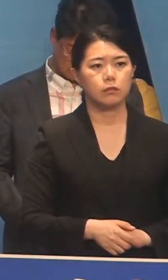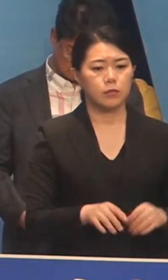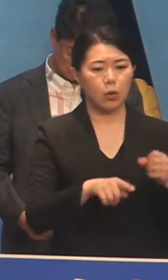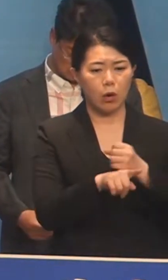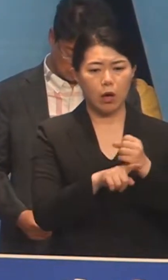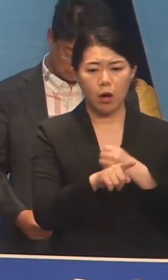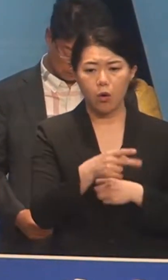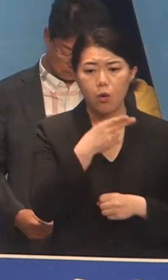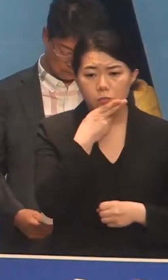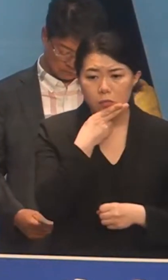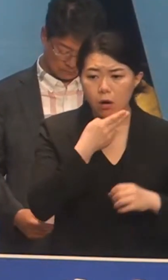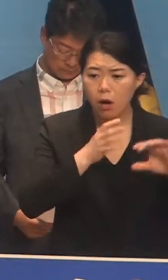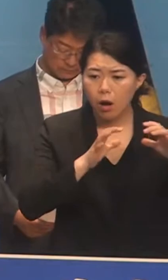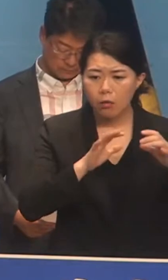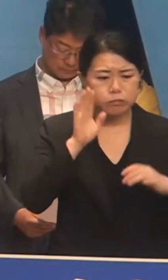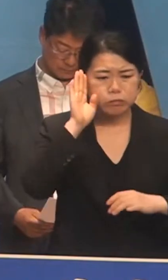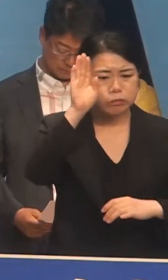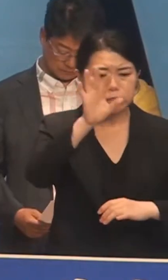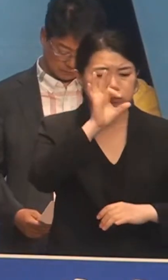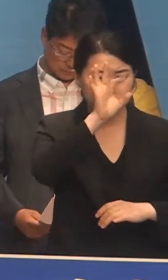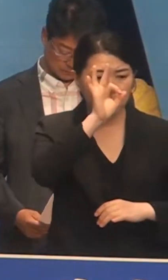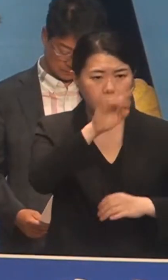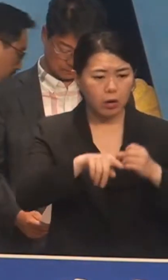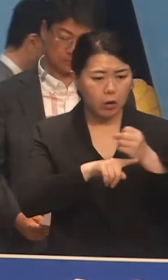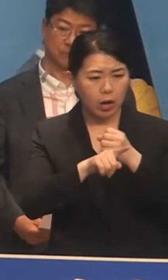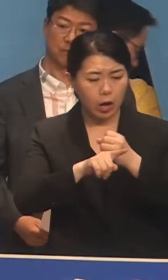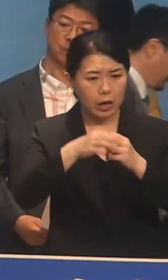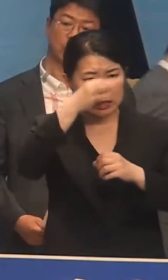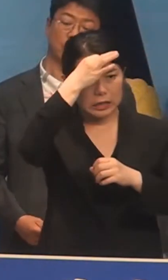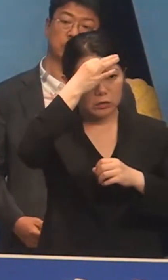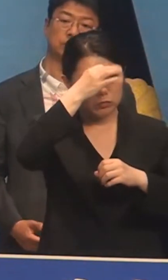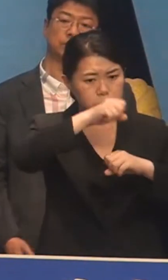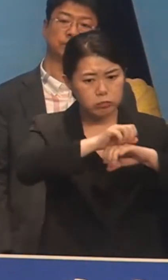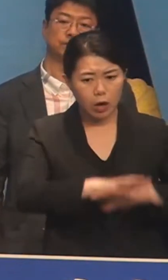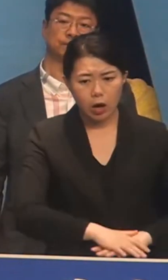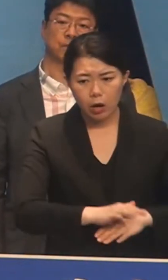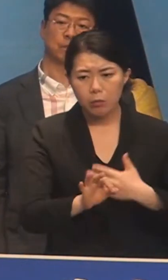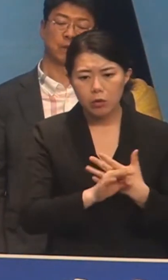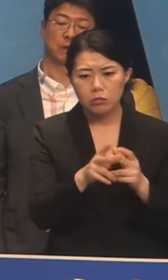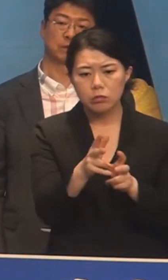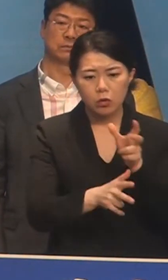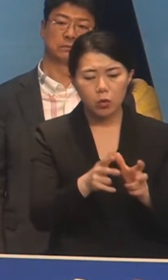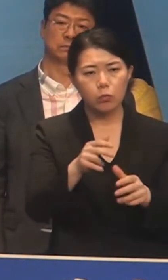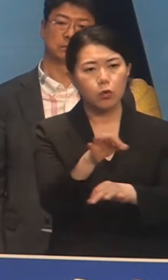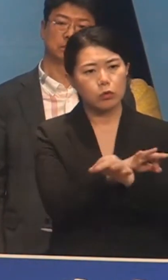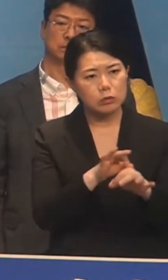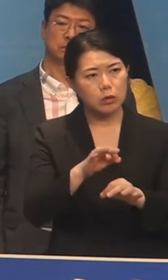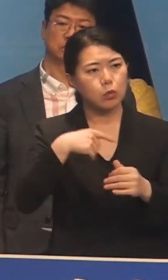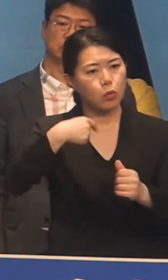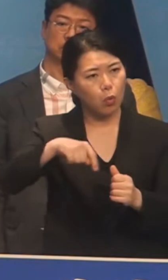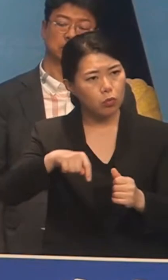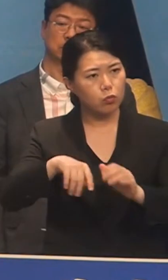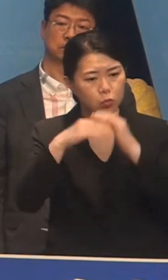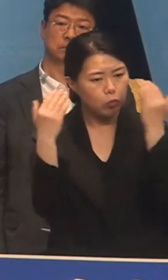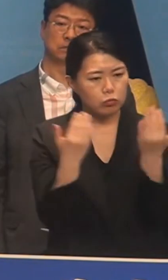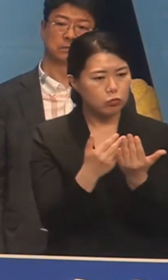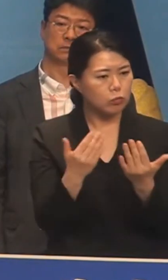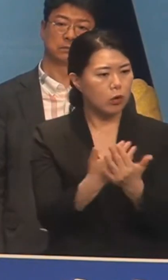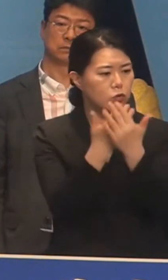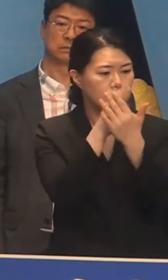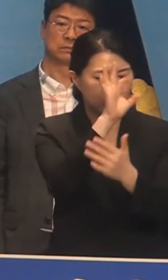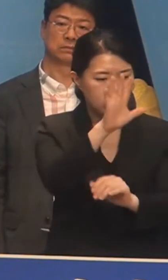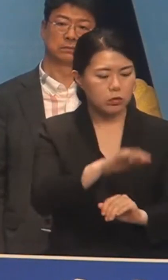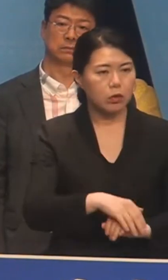과학이 없는 나라에 미래가 없습니다. 과학기술 생태계가 무너지면 산업도, 경제도, 교육도 더 이상 나아갈 수